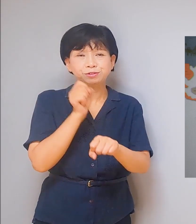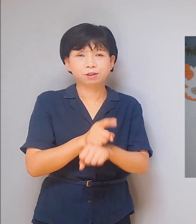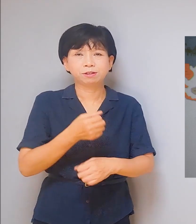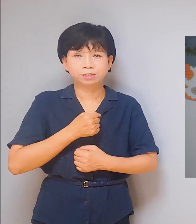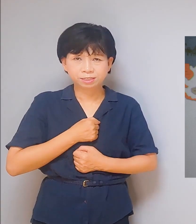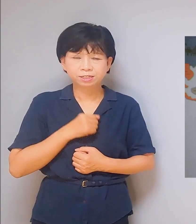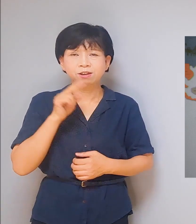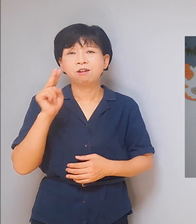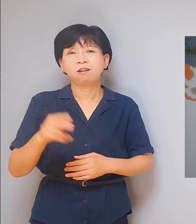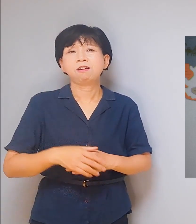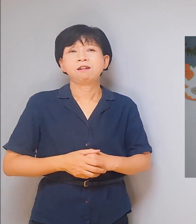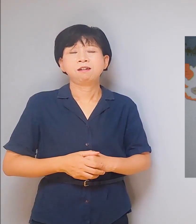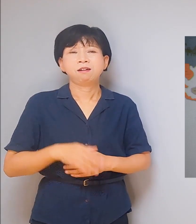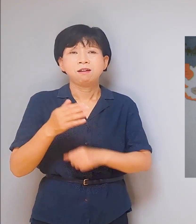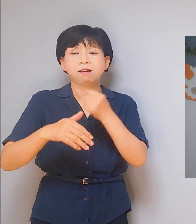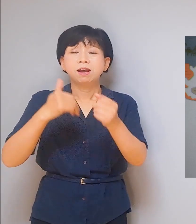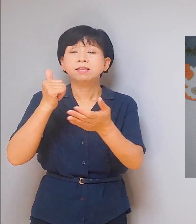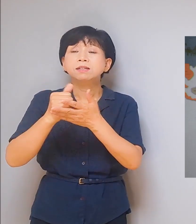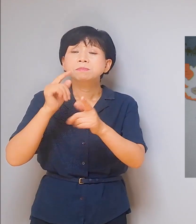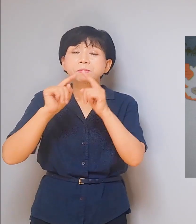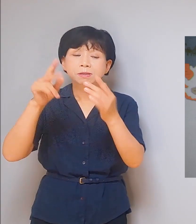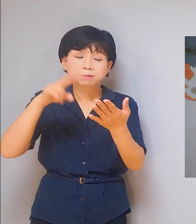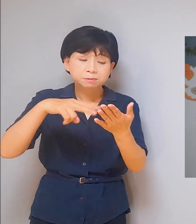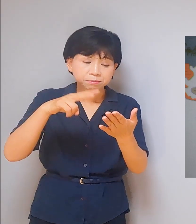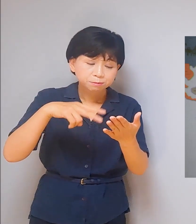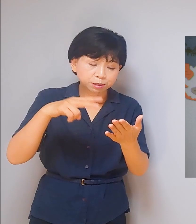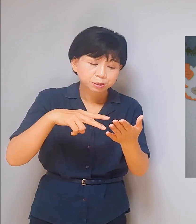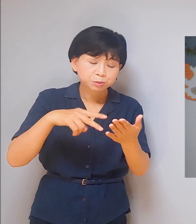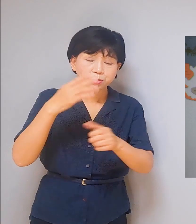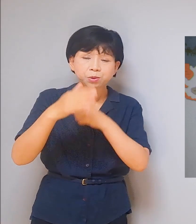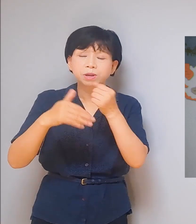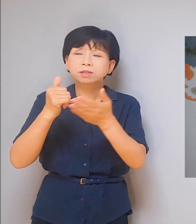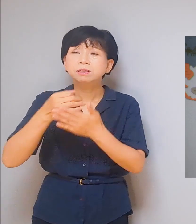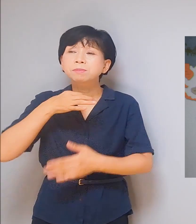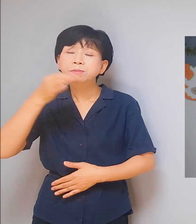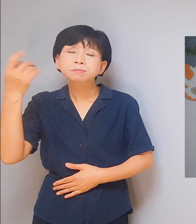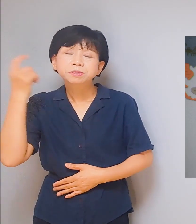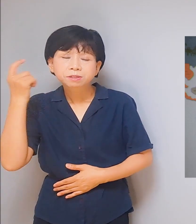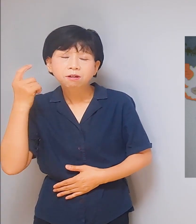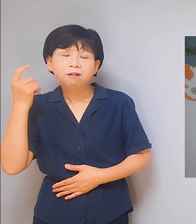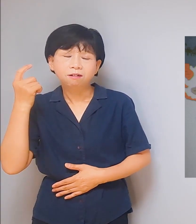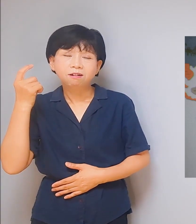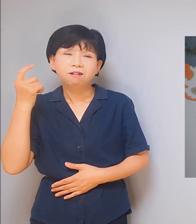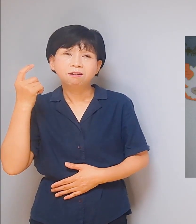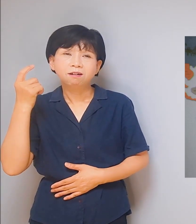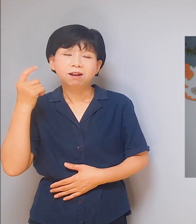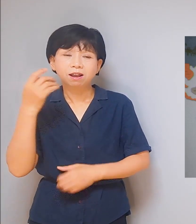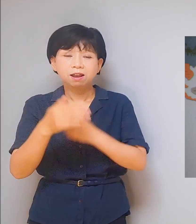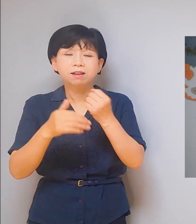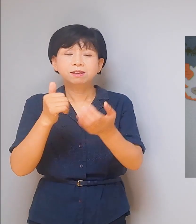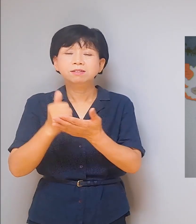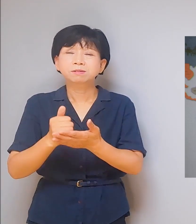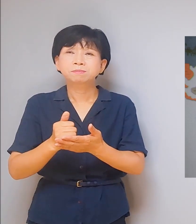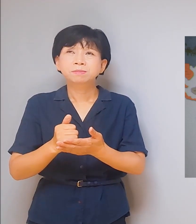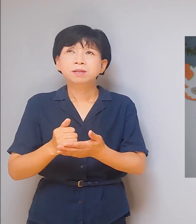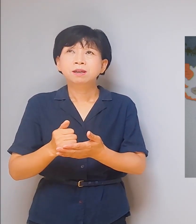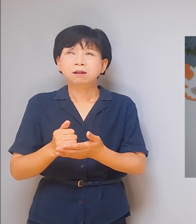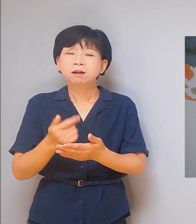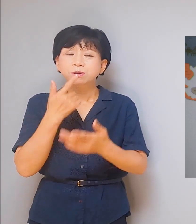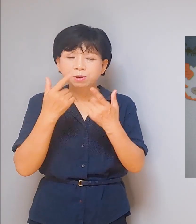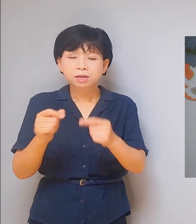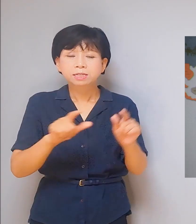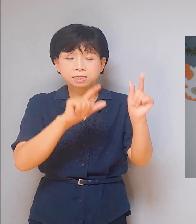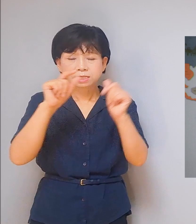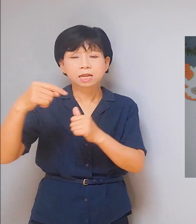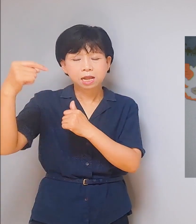될 줄 믿습니다. 하나님의 말씀을 읽어나가면서 하나님의 음성이니까 하나님이 나에게 이렇게